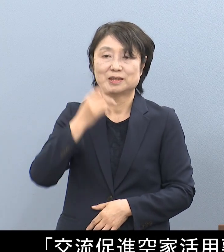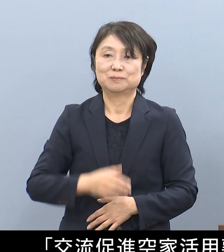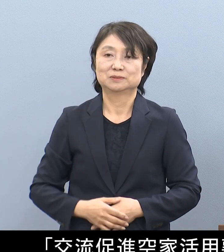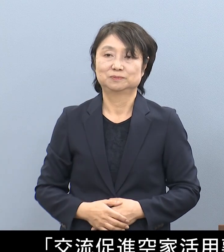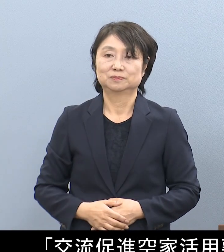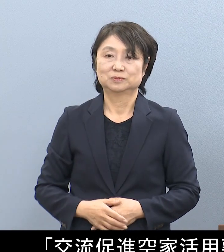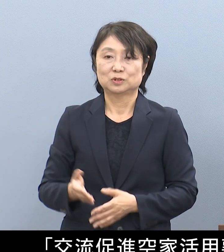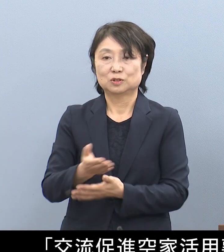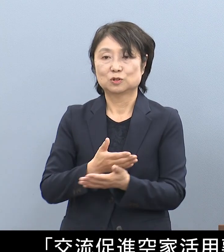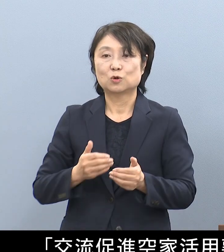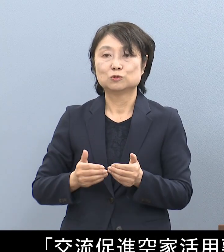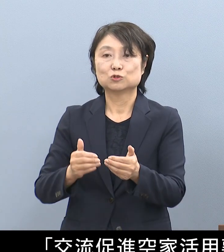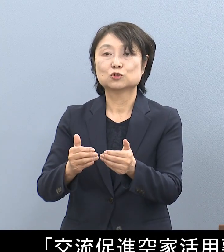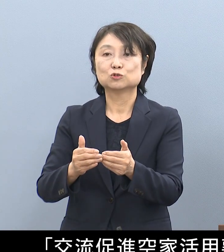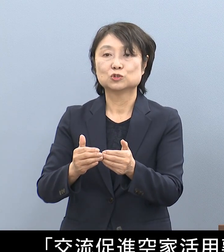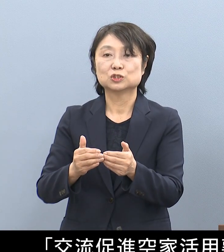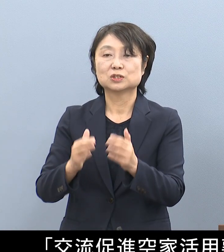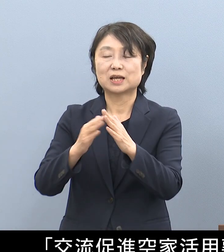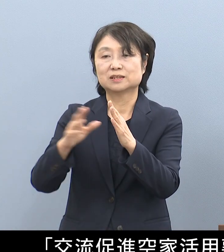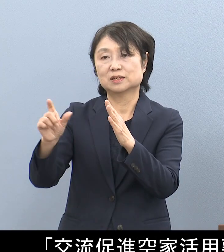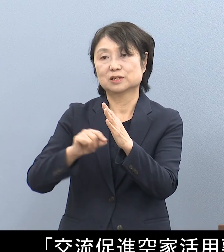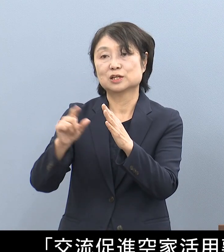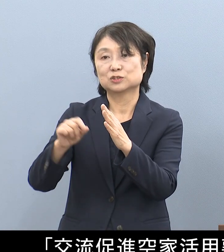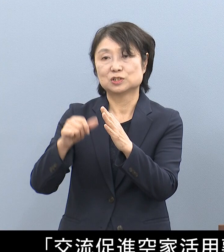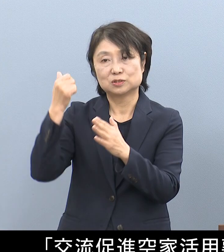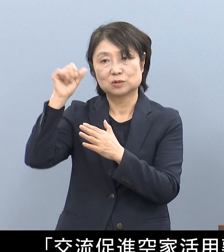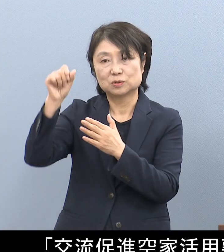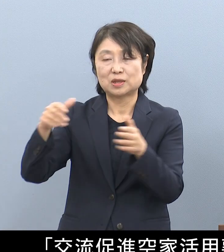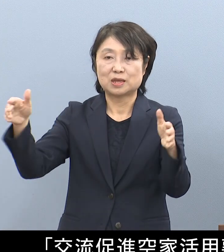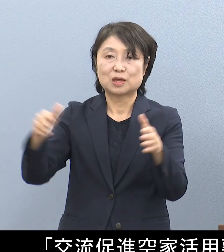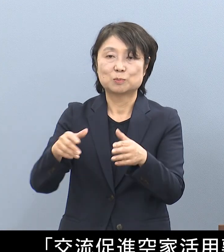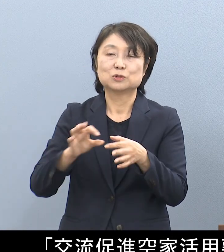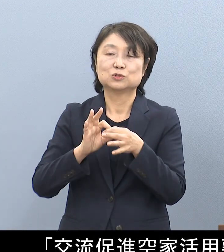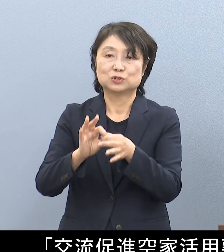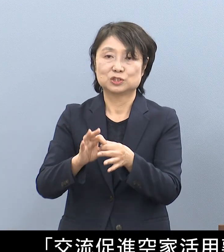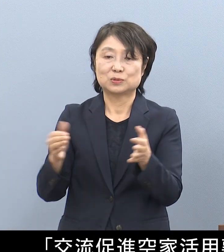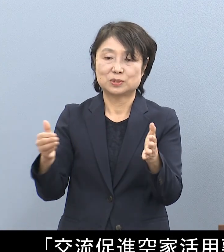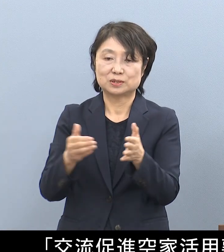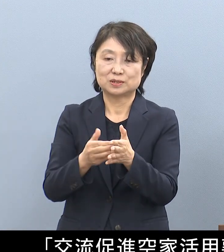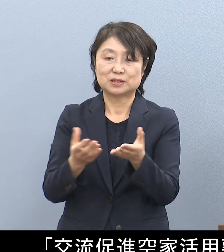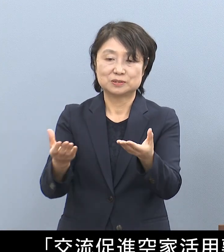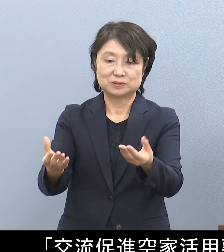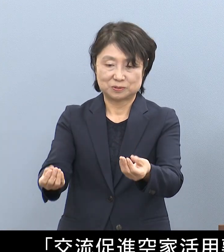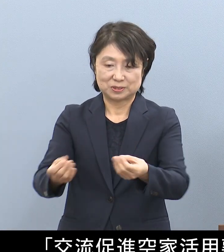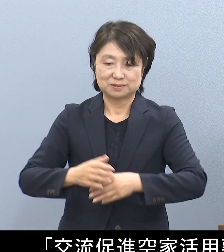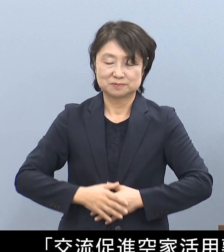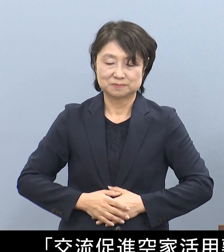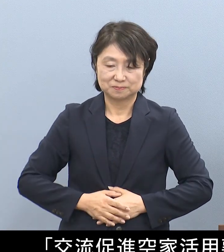交流促進空き家活用事業の提案募集につきましては以上でございます。